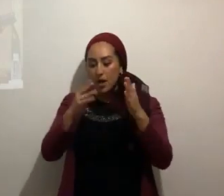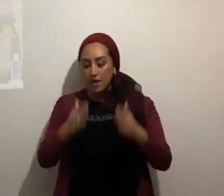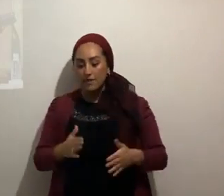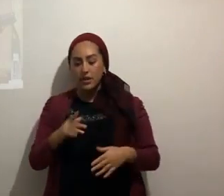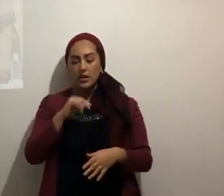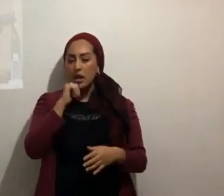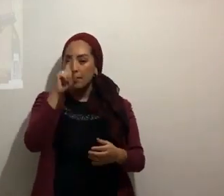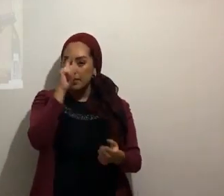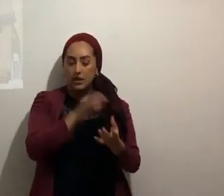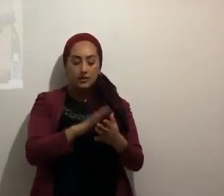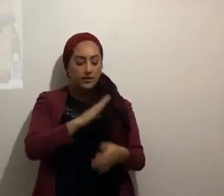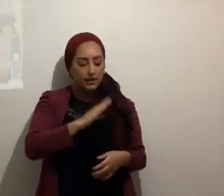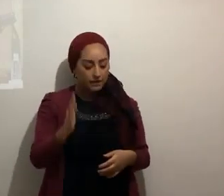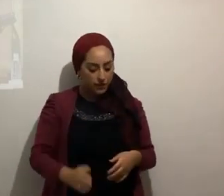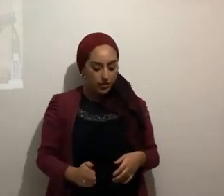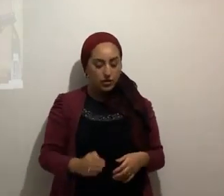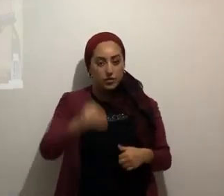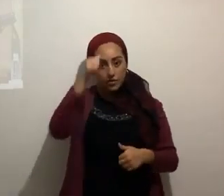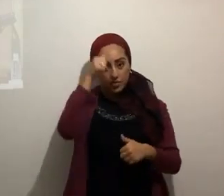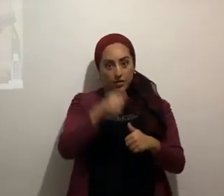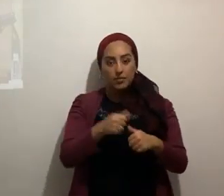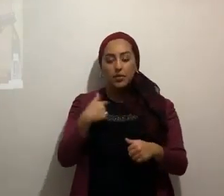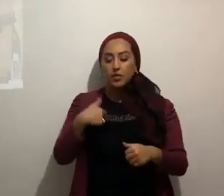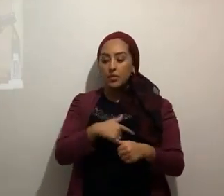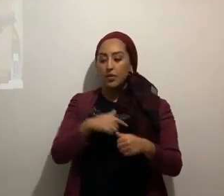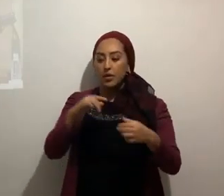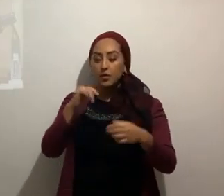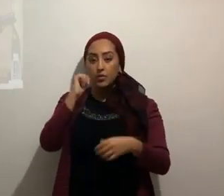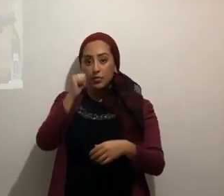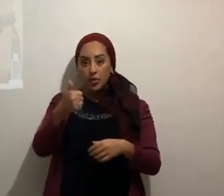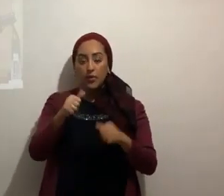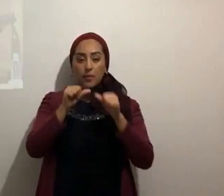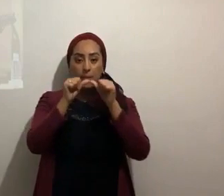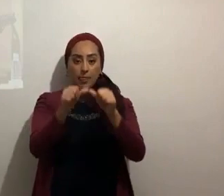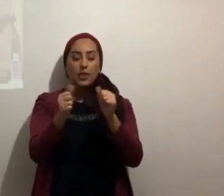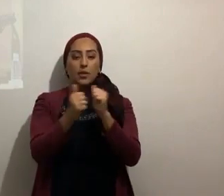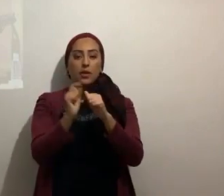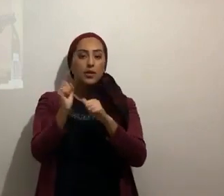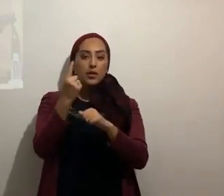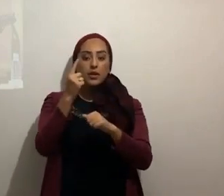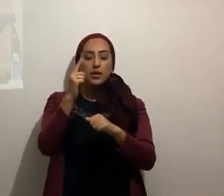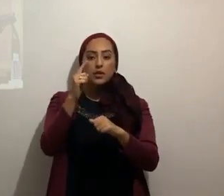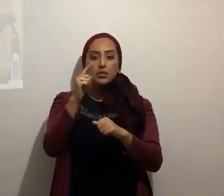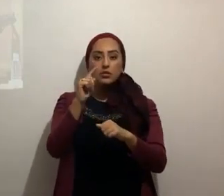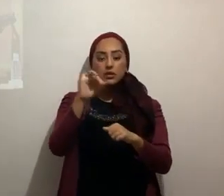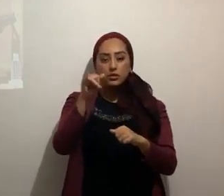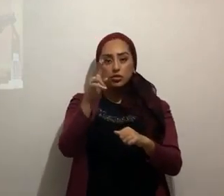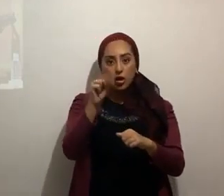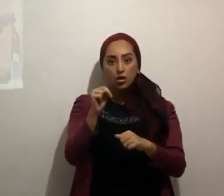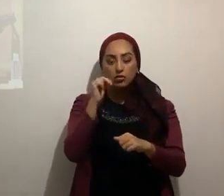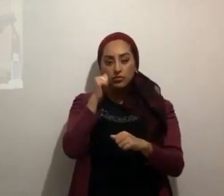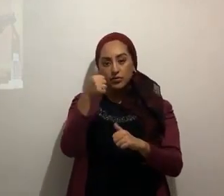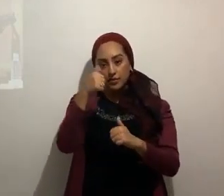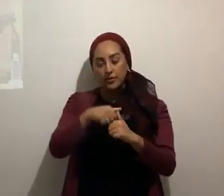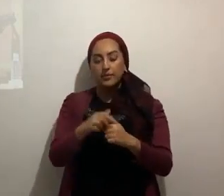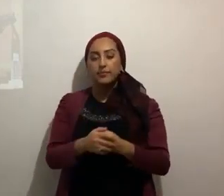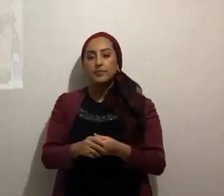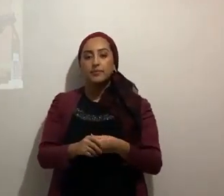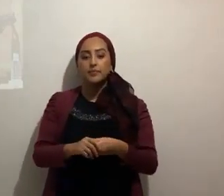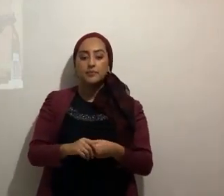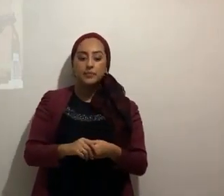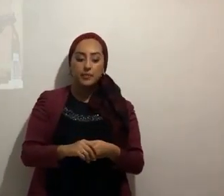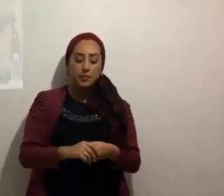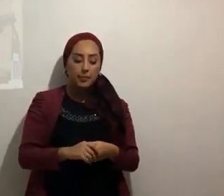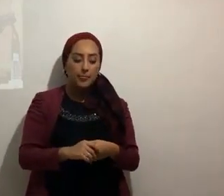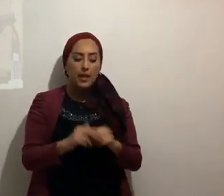lo crean nunca. Recuerden que estamos hablando, mañana vamos a continuar con la primera carta de Yohanan. Bueno,